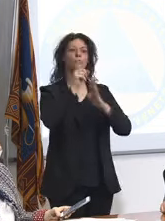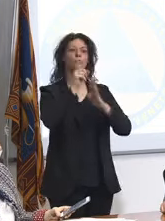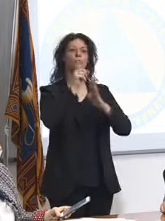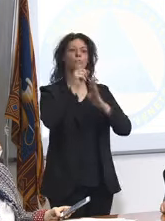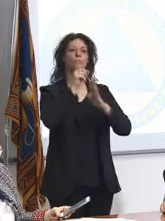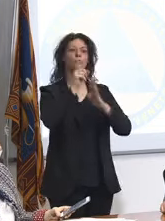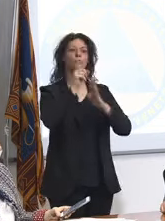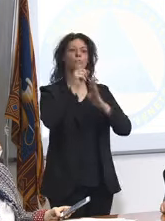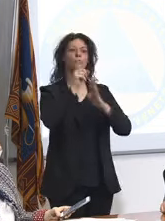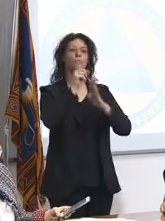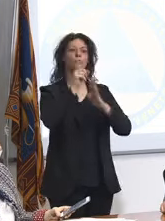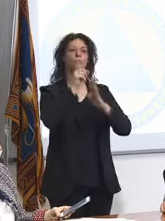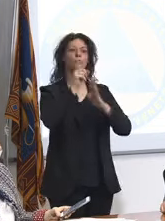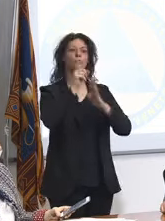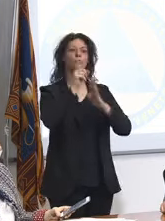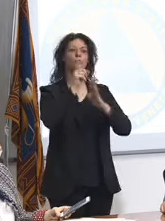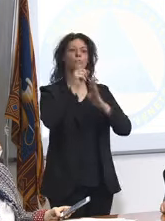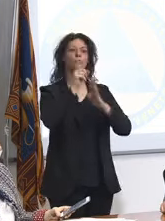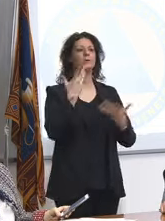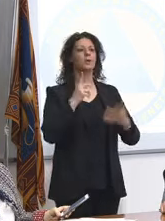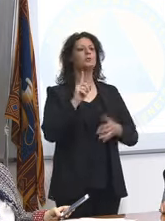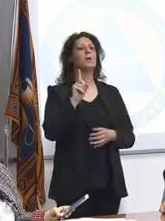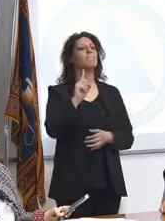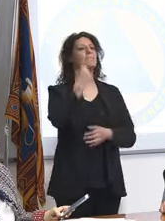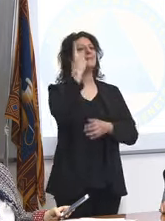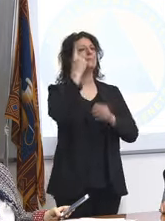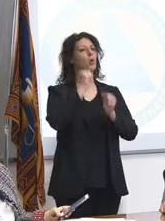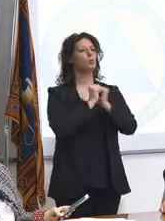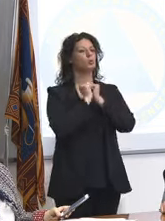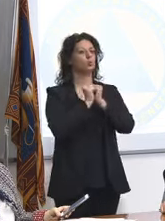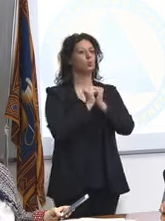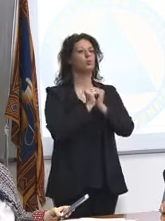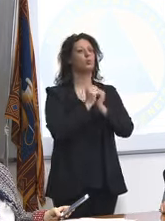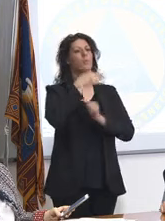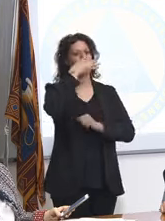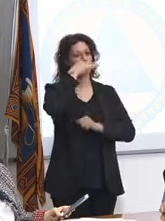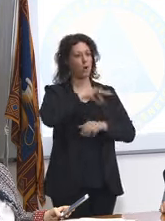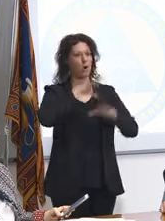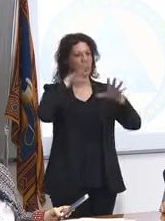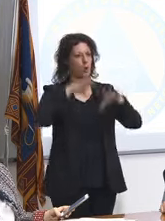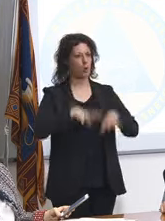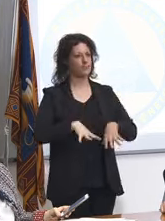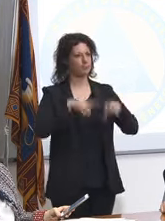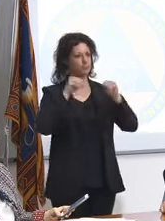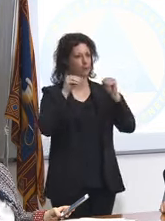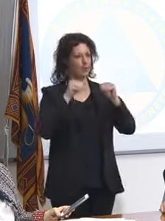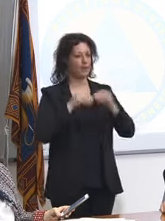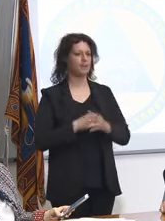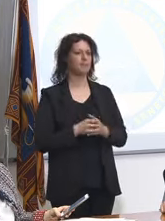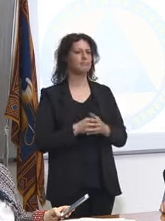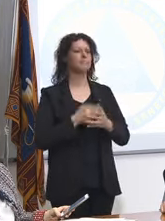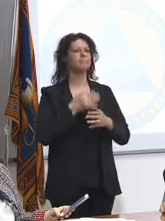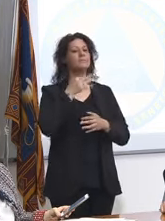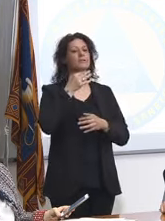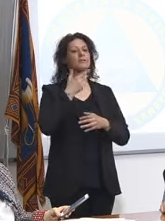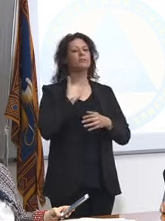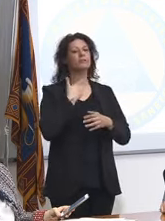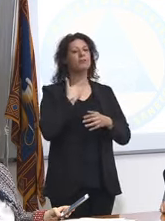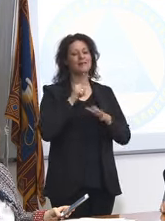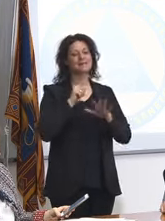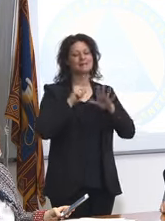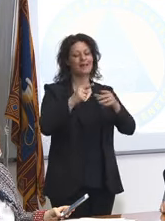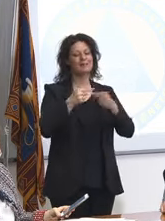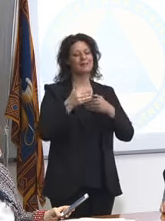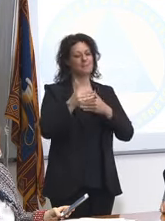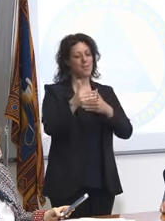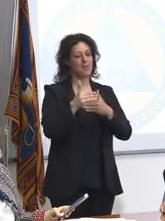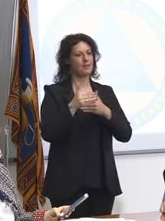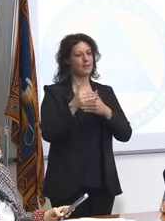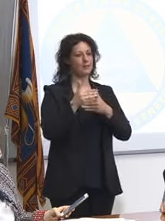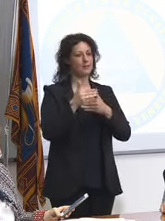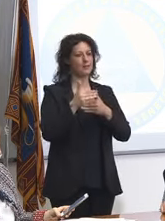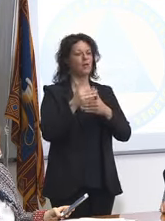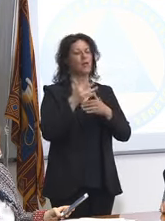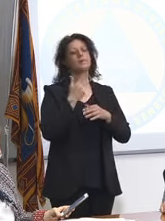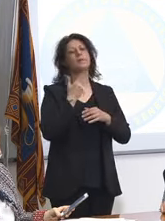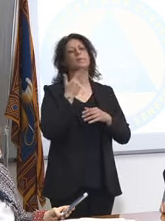cosa? Diciamo, dal 1 giugno si parte, c'è una settimana, diciamo, cuscinetto, per due motivi, vi dico la